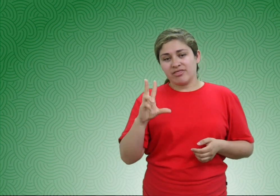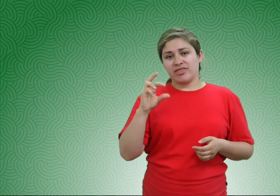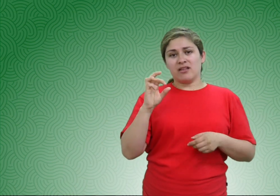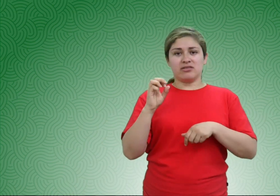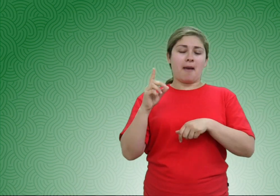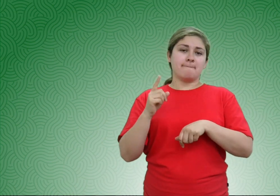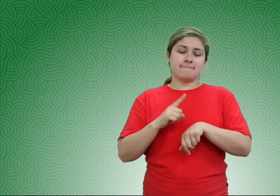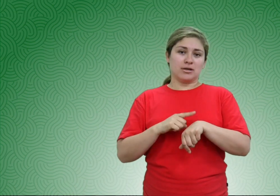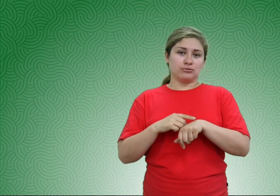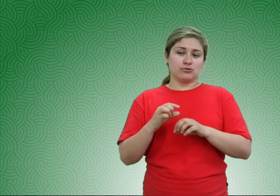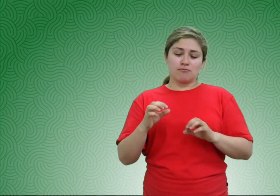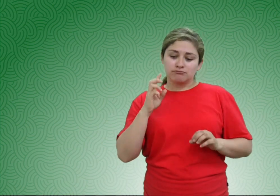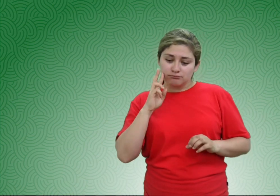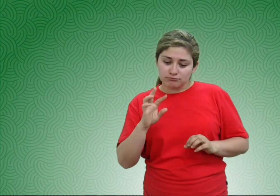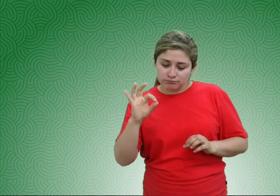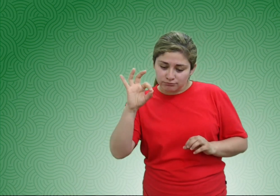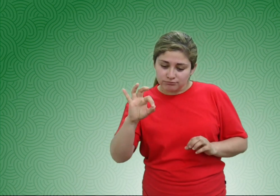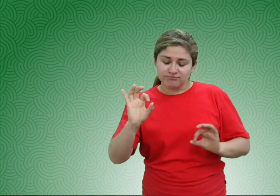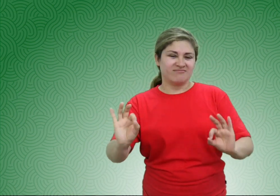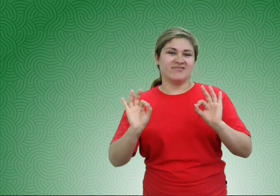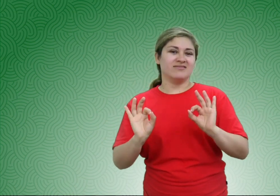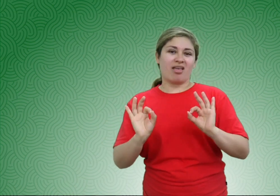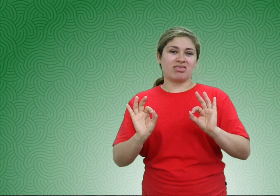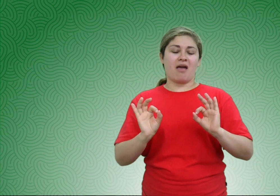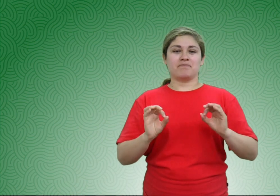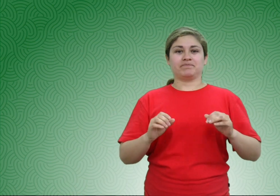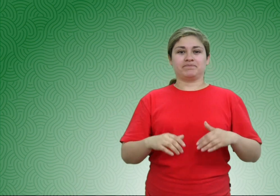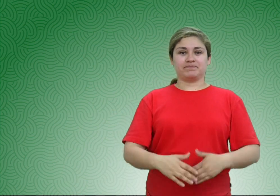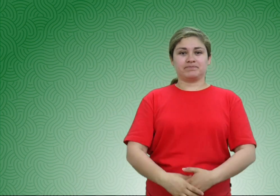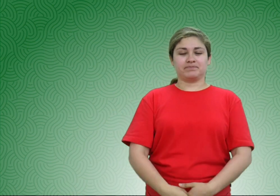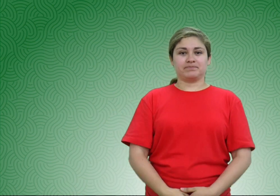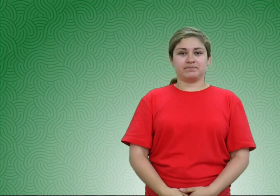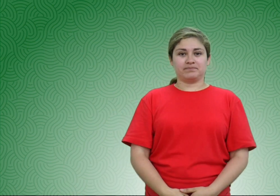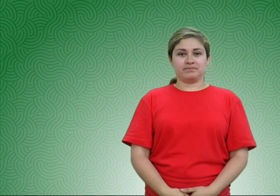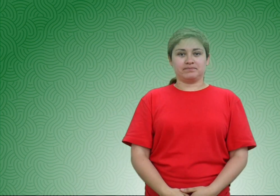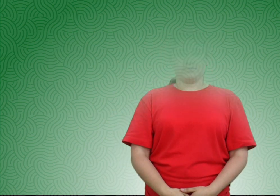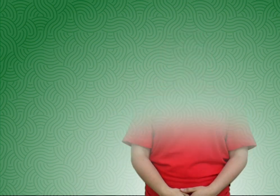por unos 30 minutos. Y ya va a estar listo.